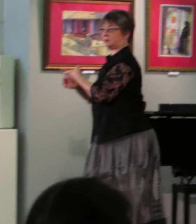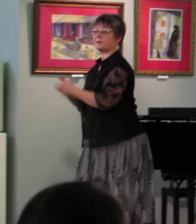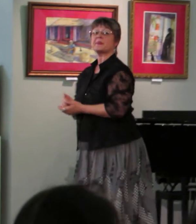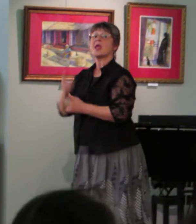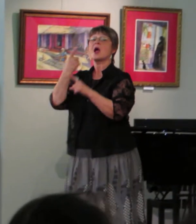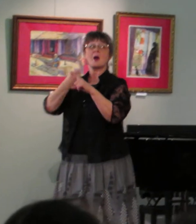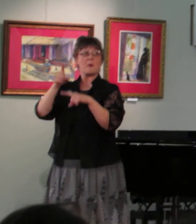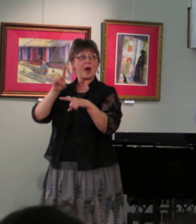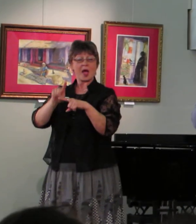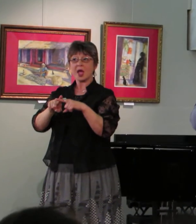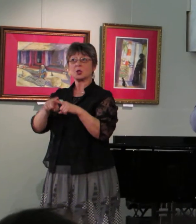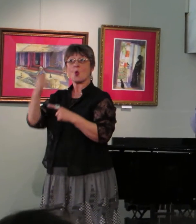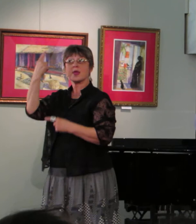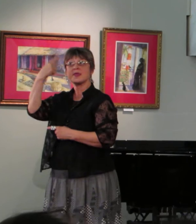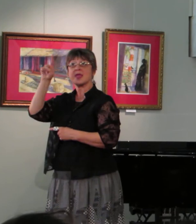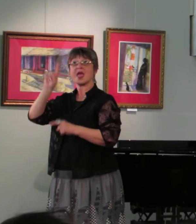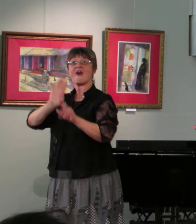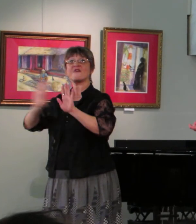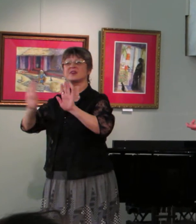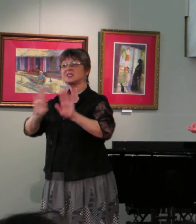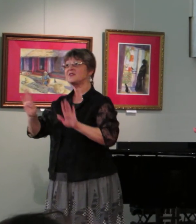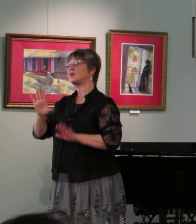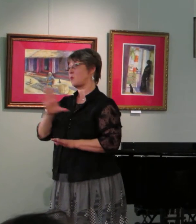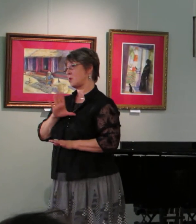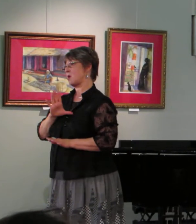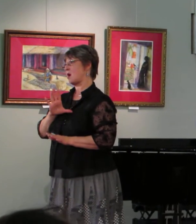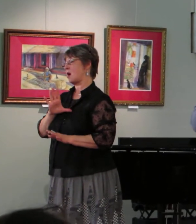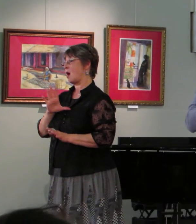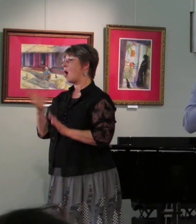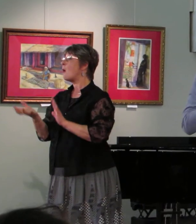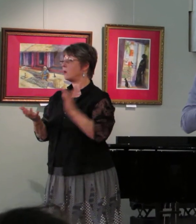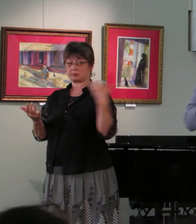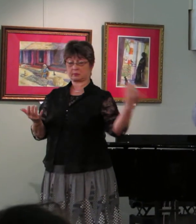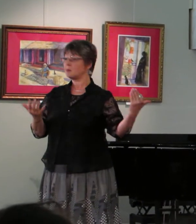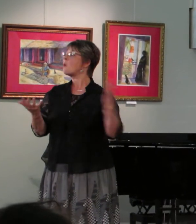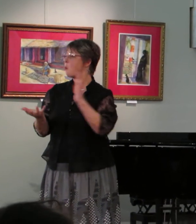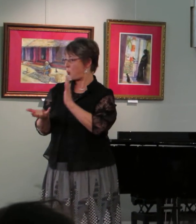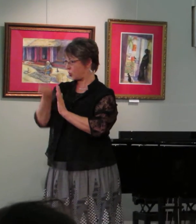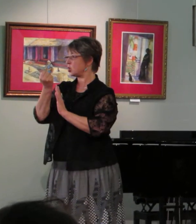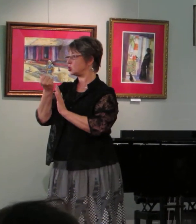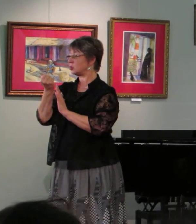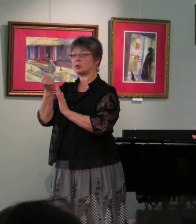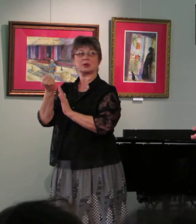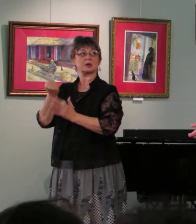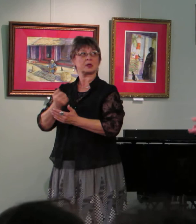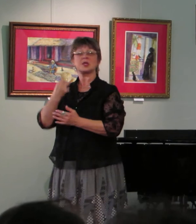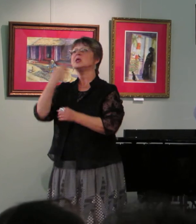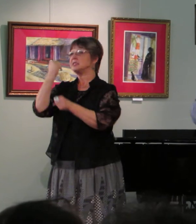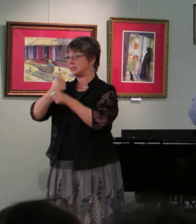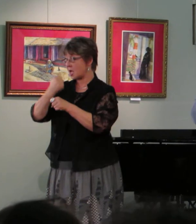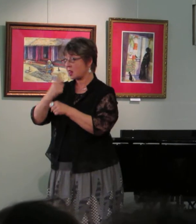И поэтому вот та идея выставки была, безусловно, поддержана и показана мод,